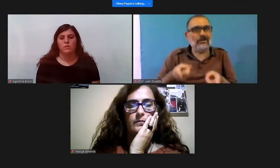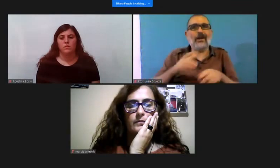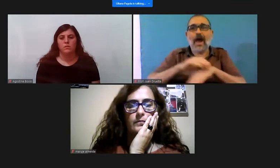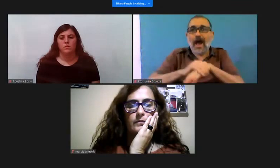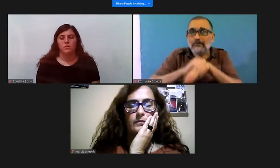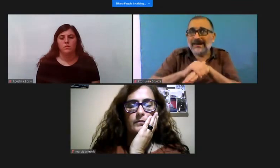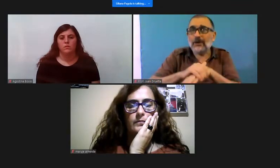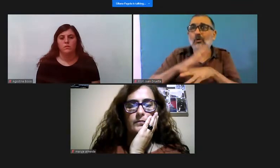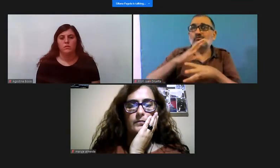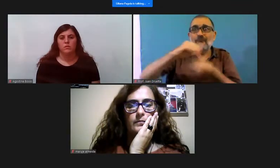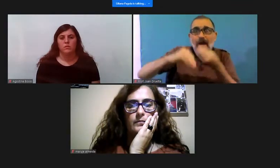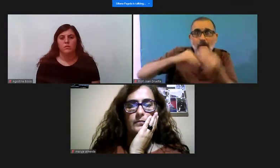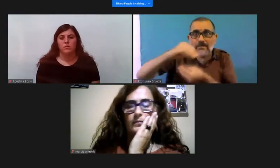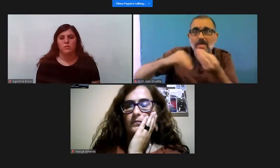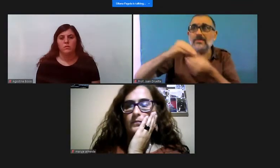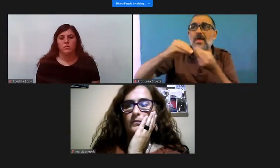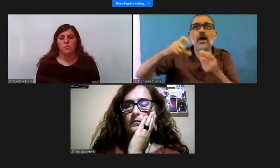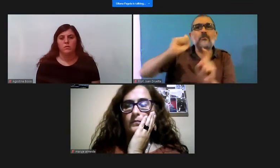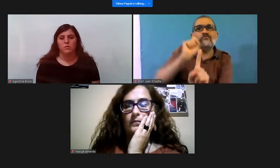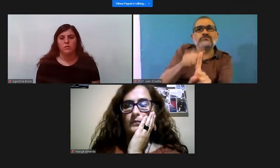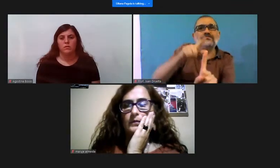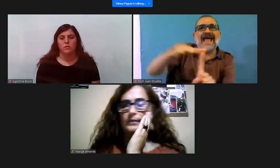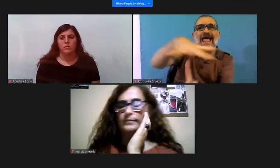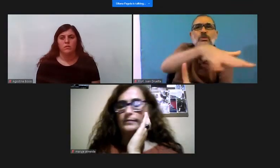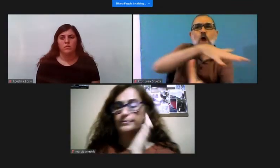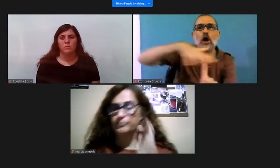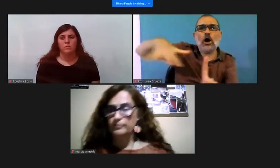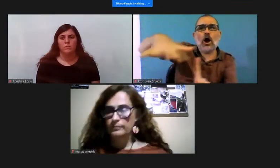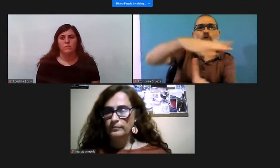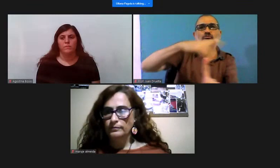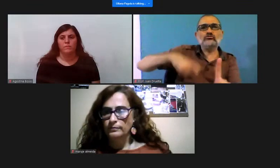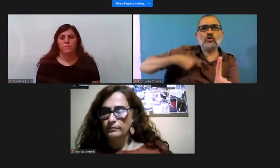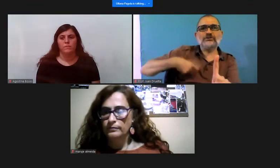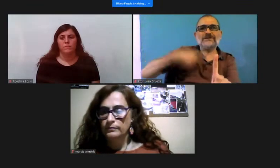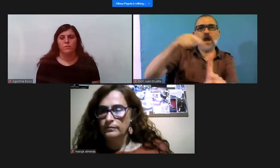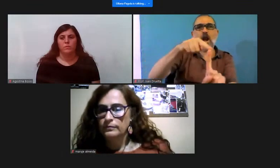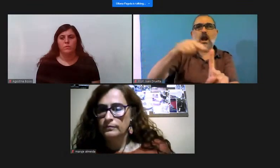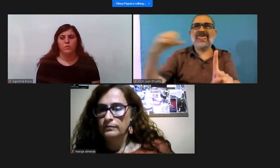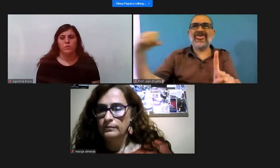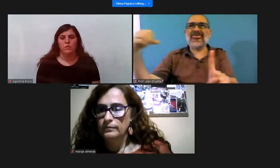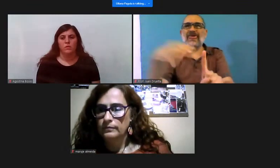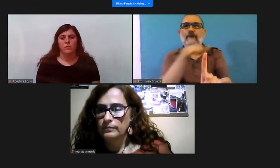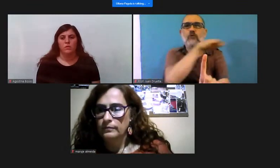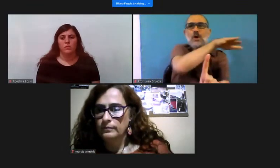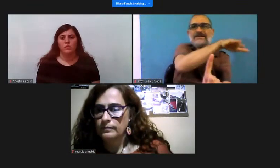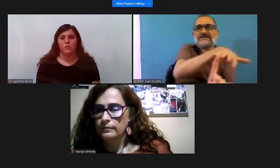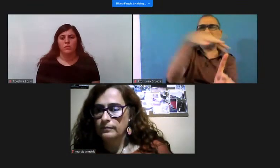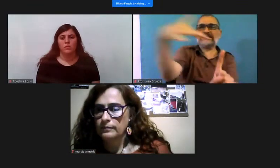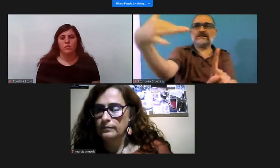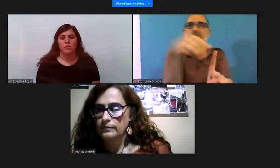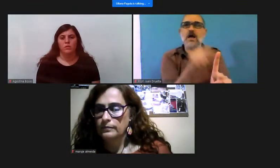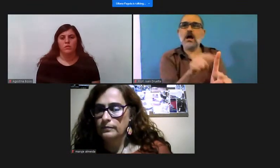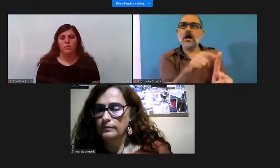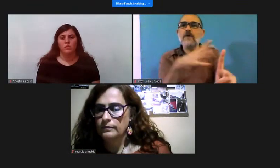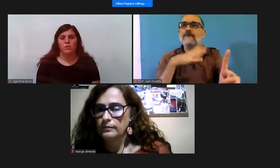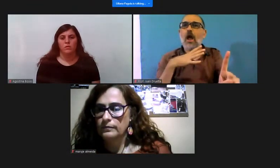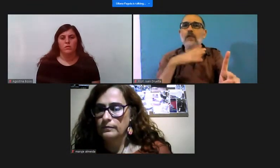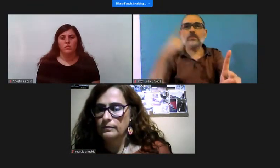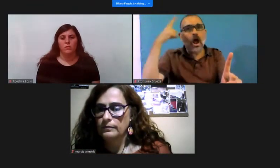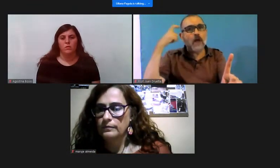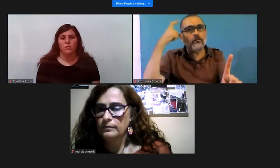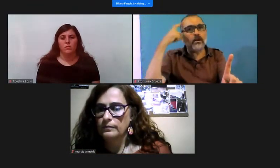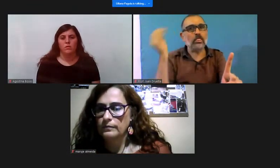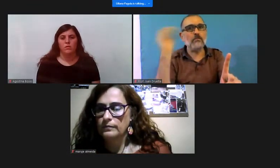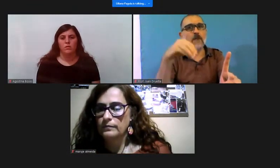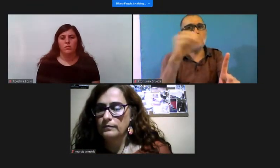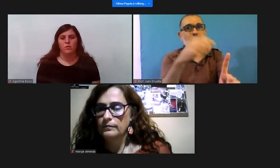fallas, digamos, y algunos errores en cuestión de la educación, pero nos abocamos más a la cuestión del contexto, a las cuestiones